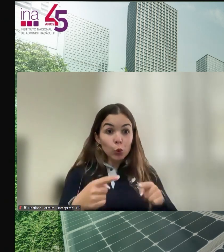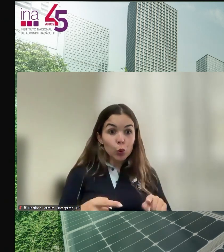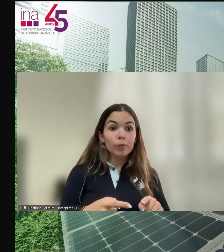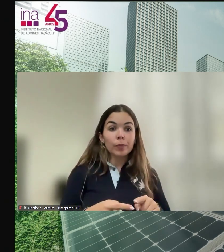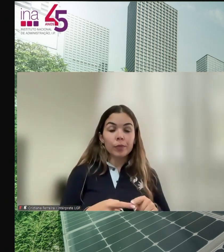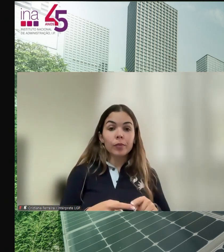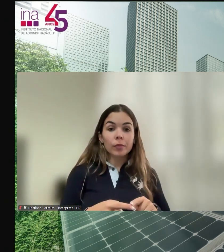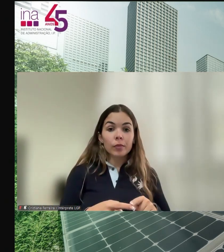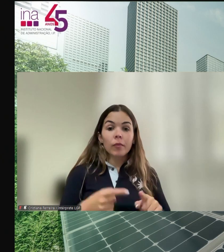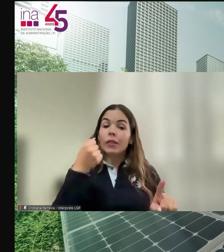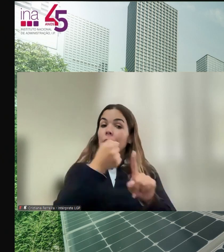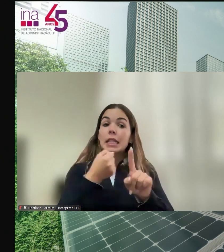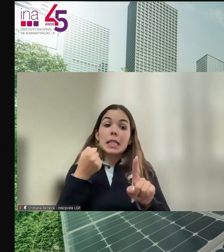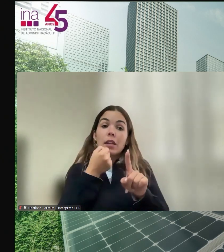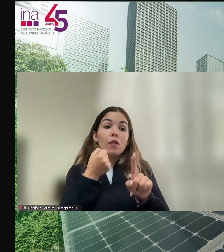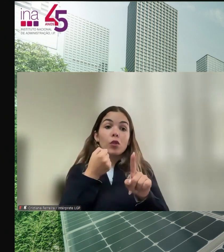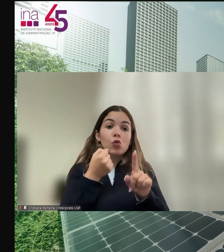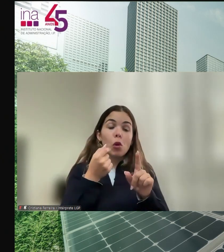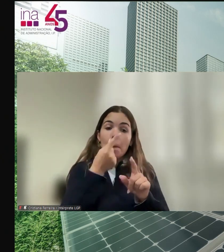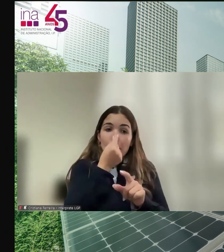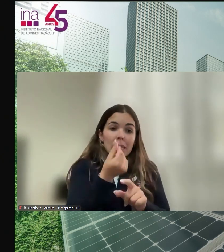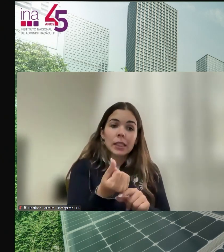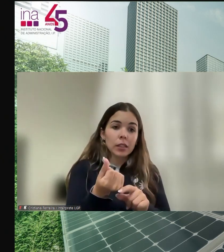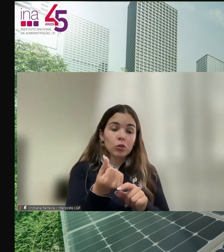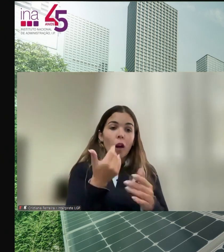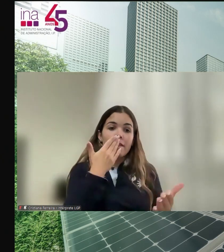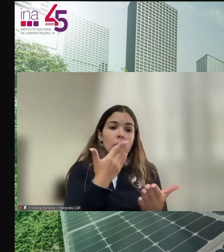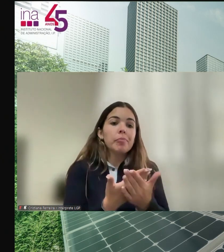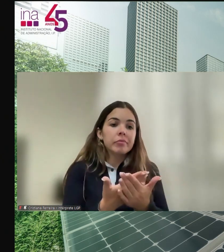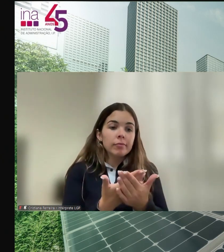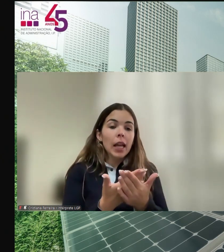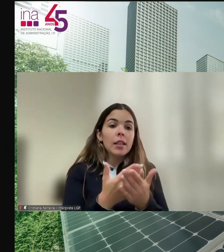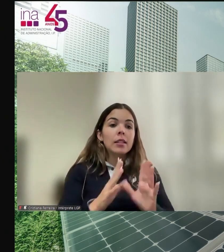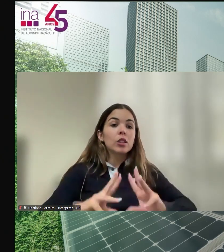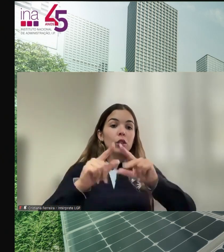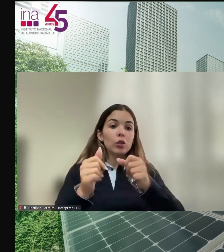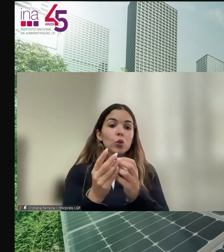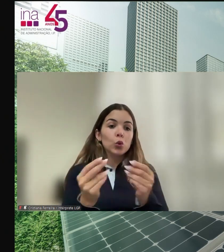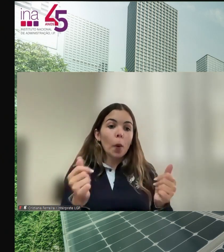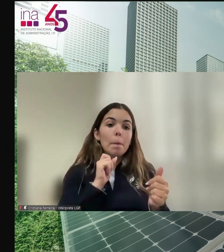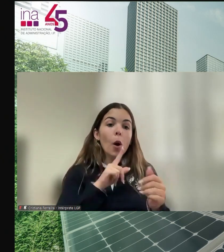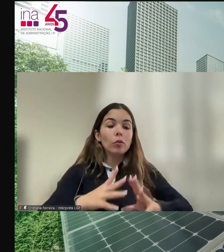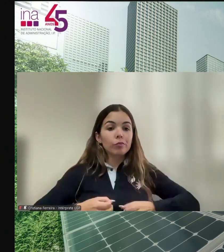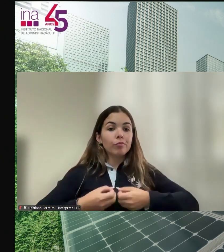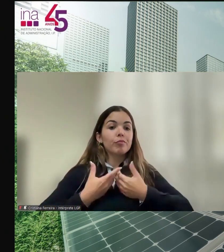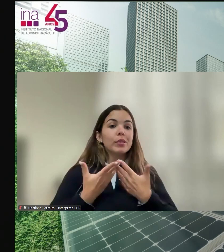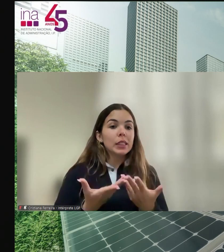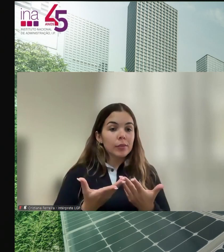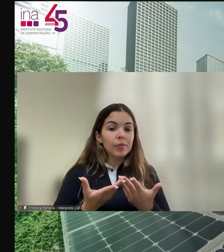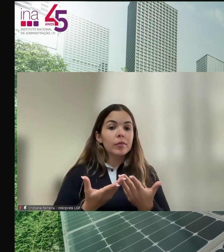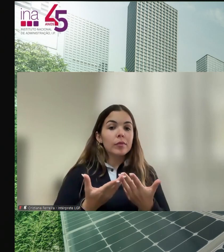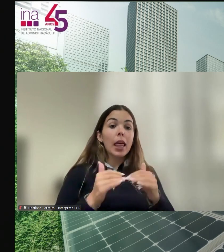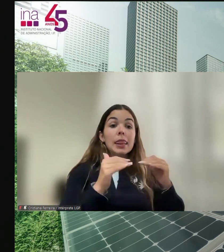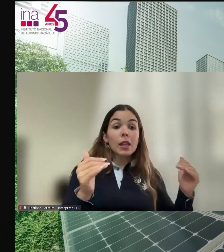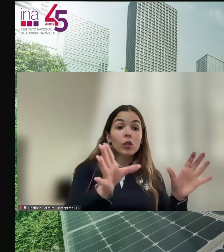que enfrentam desafios semelhantes e desenvolveram soluções que podem inspirar a ação tanto a nível da